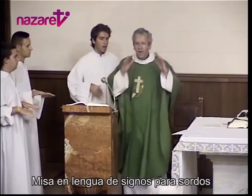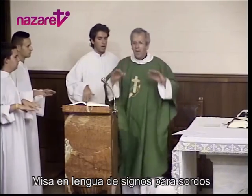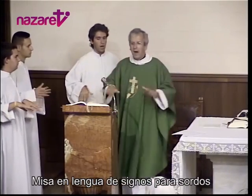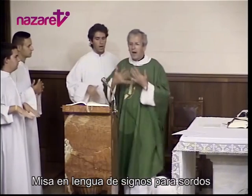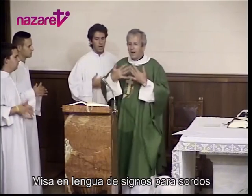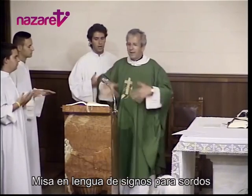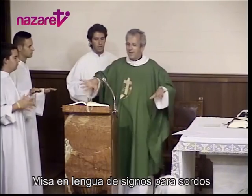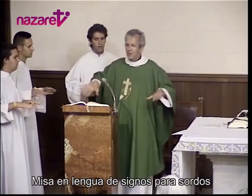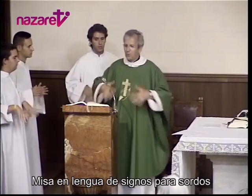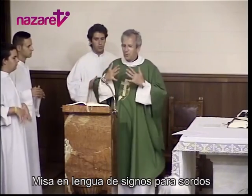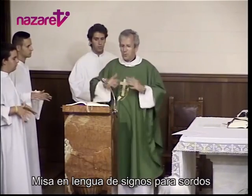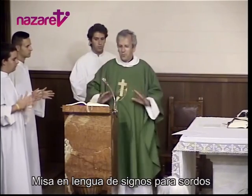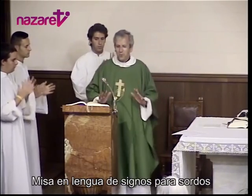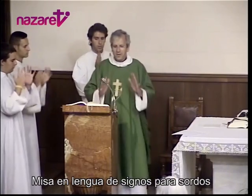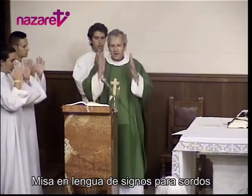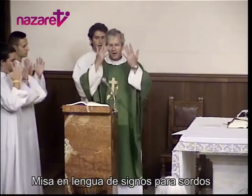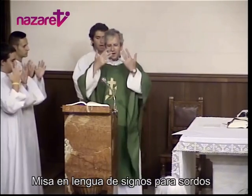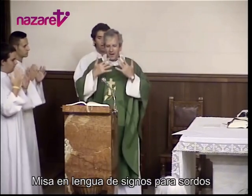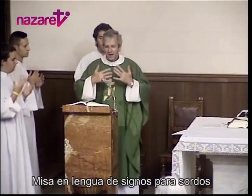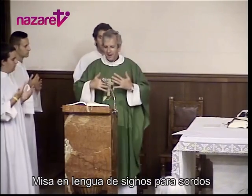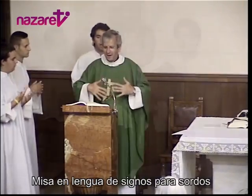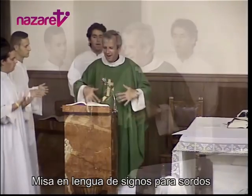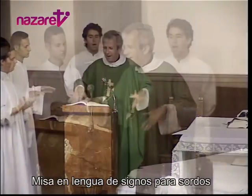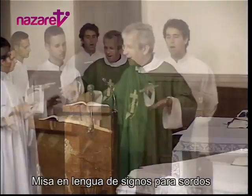Señor. Aleluya,